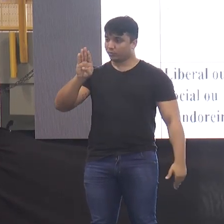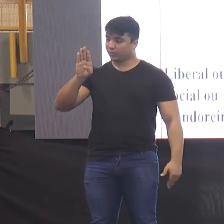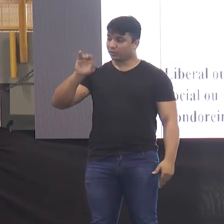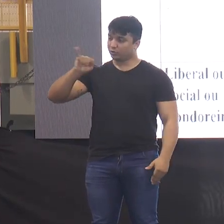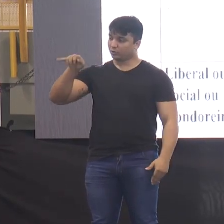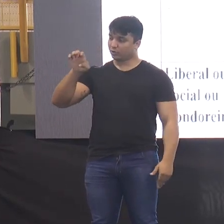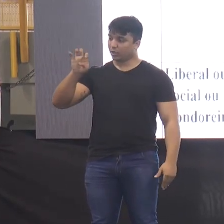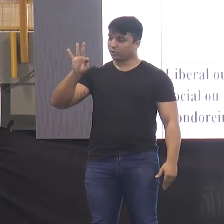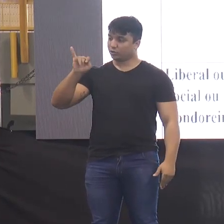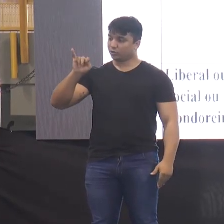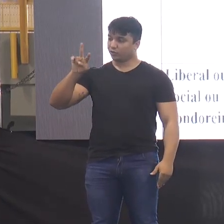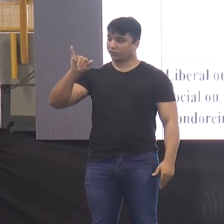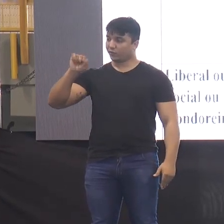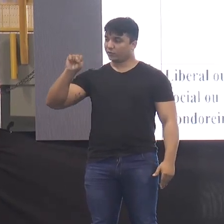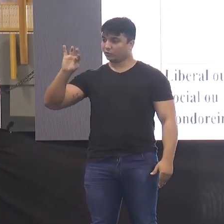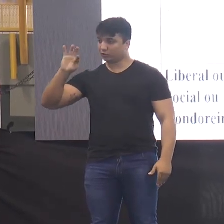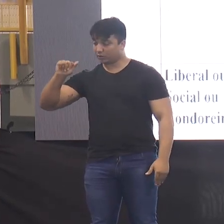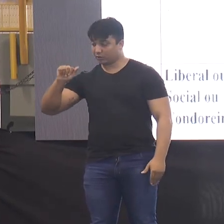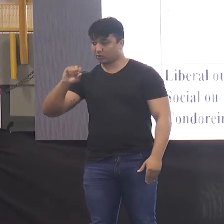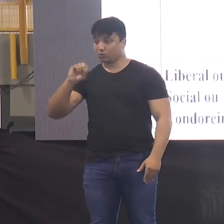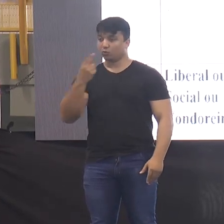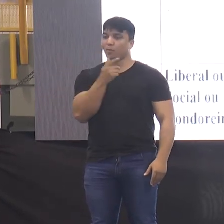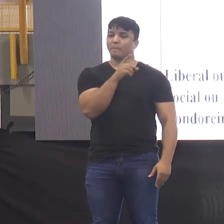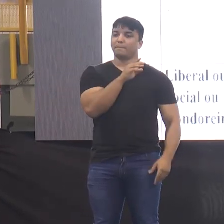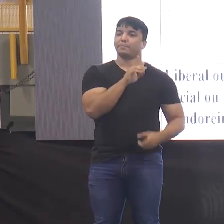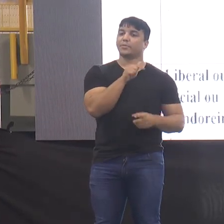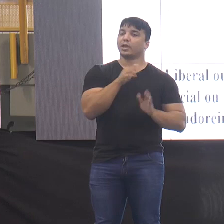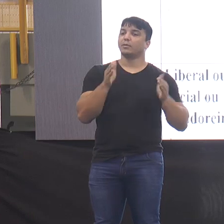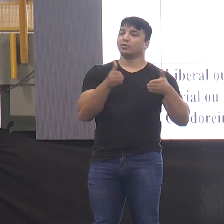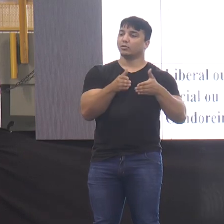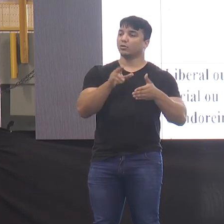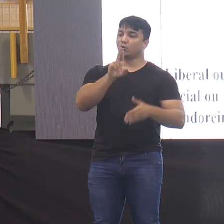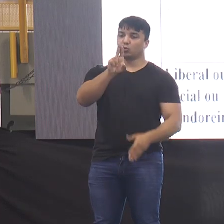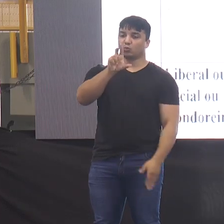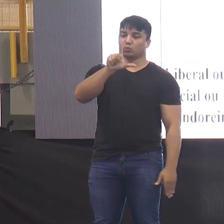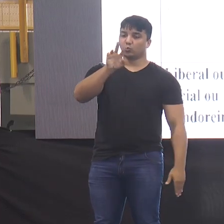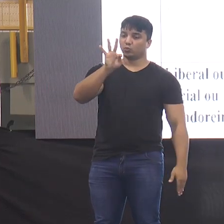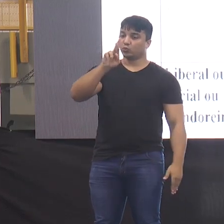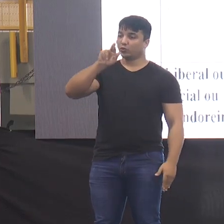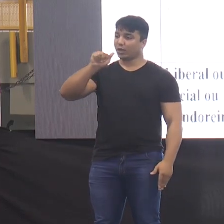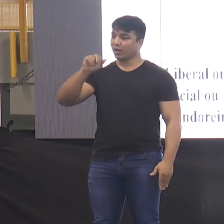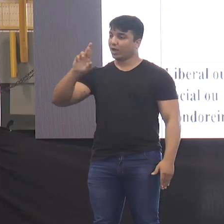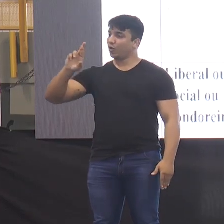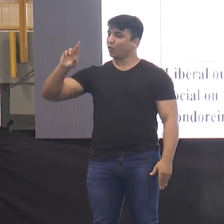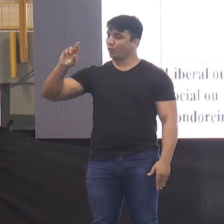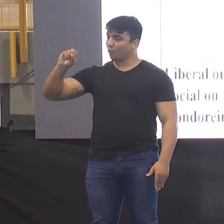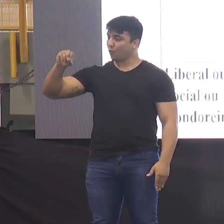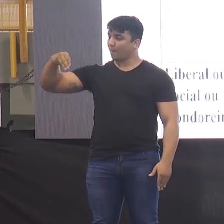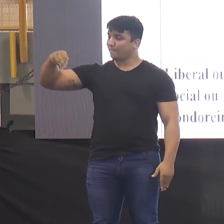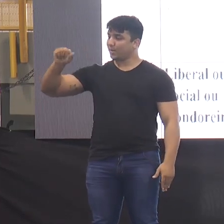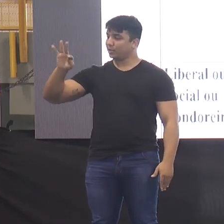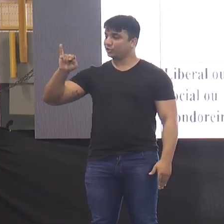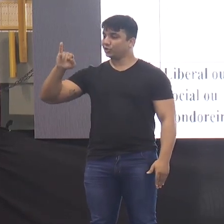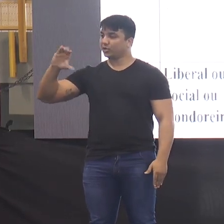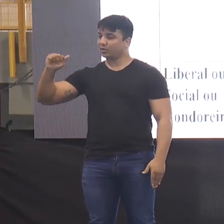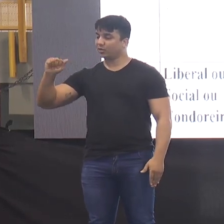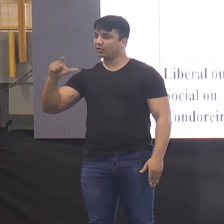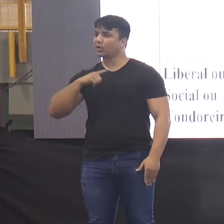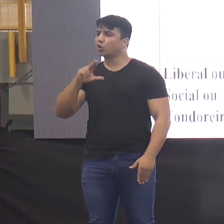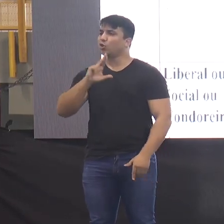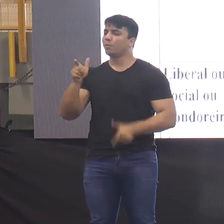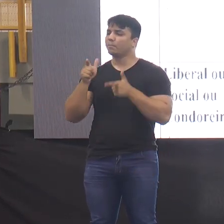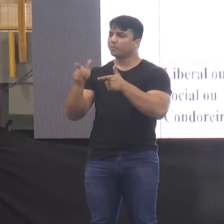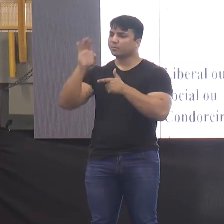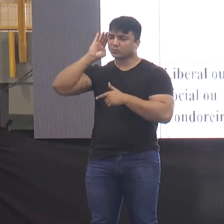byroniana. Mas tem um nome que ficou mais famoso, é a geração ultra-romântica. Qual é o grande nome